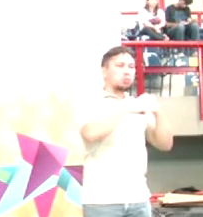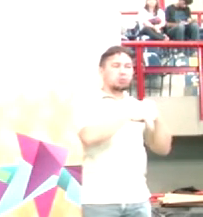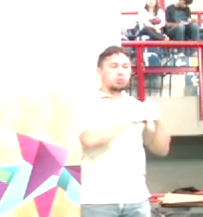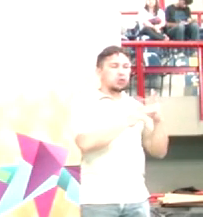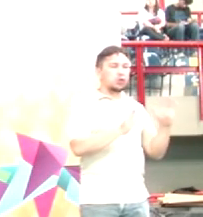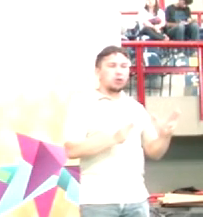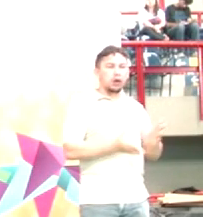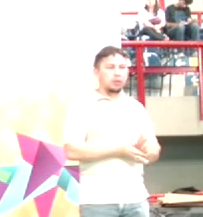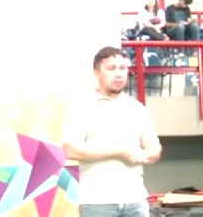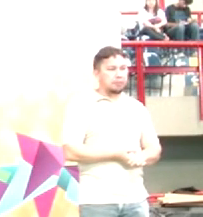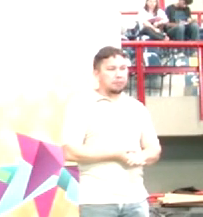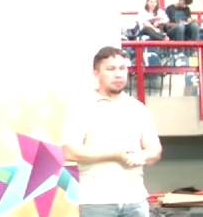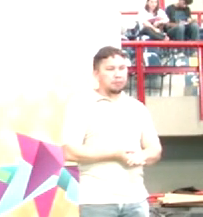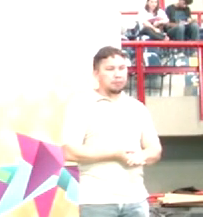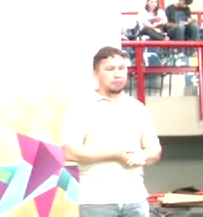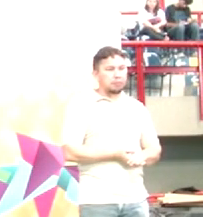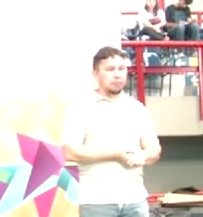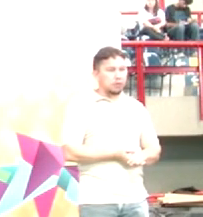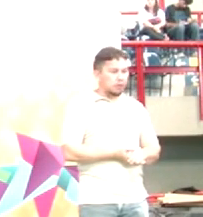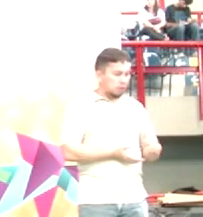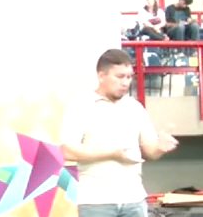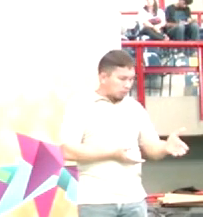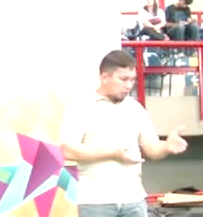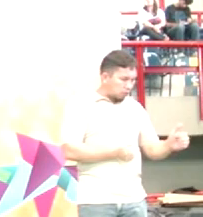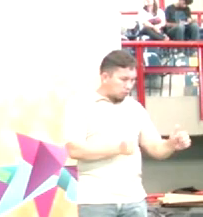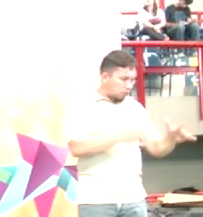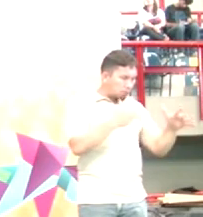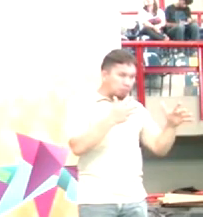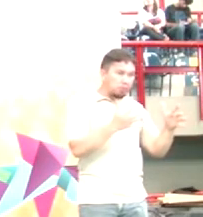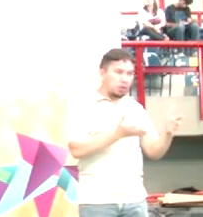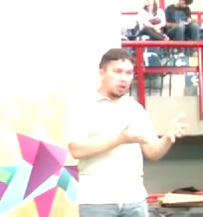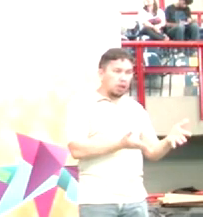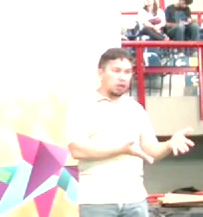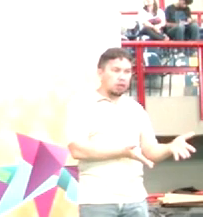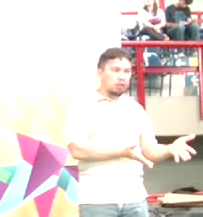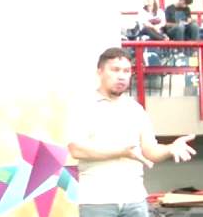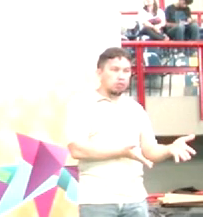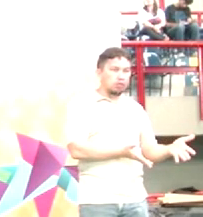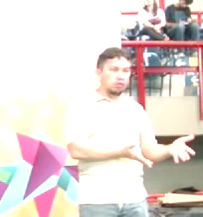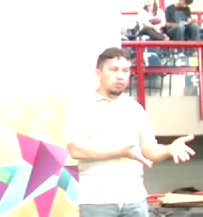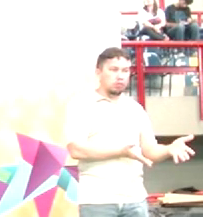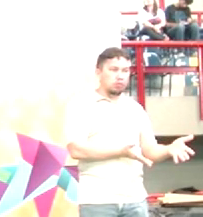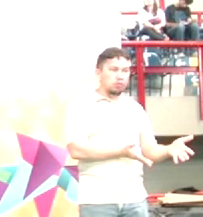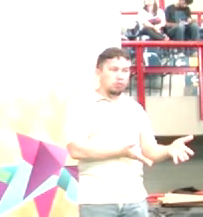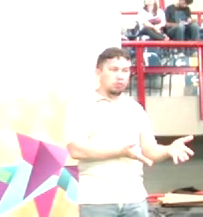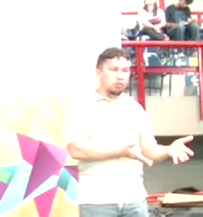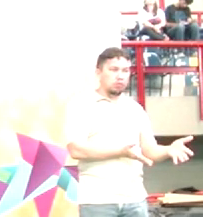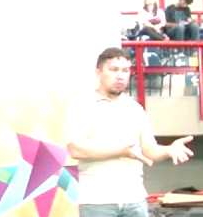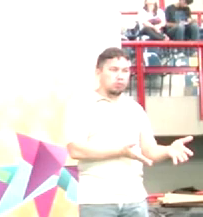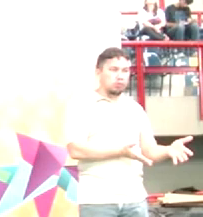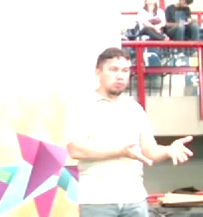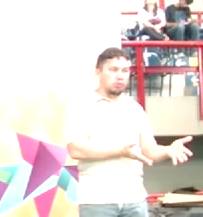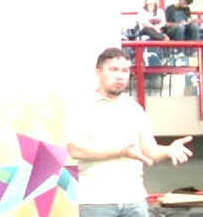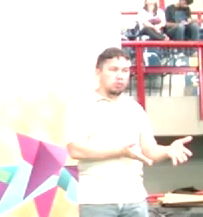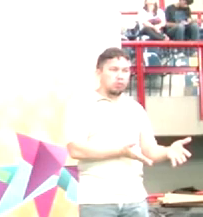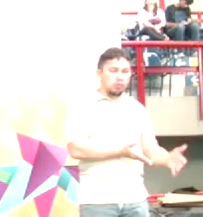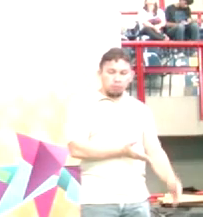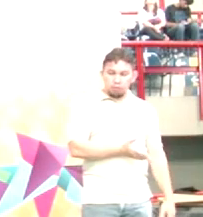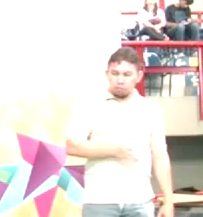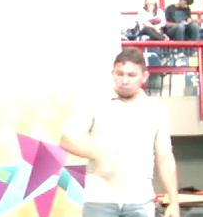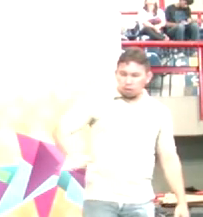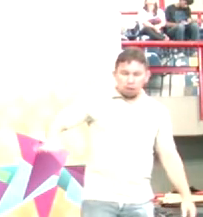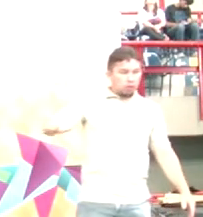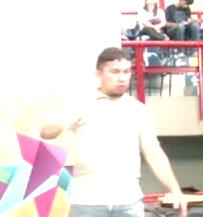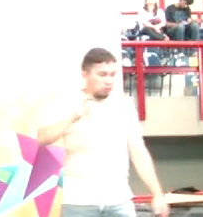coletivamente. Era o milagre dos pães dos peixes. Então, isso desperta muita raiva